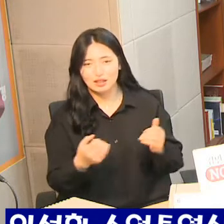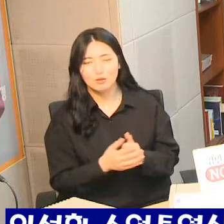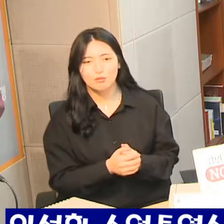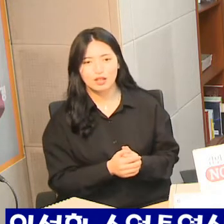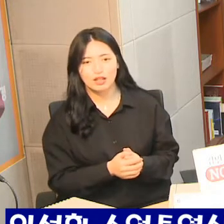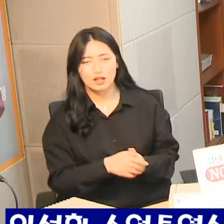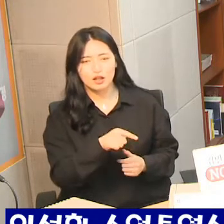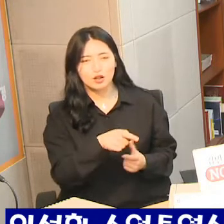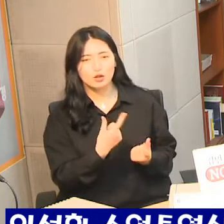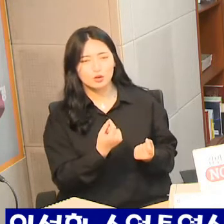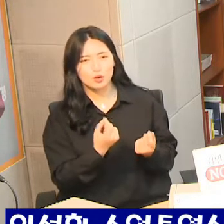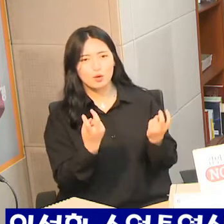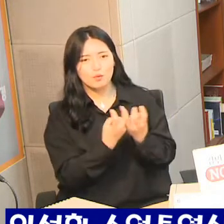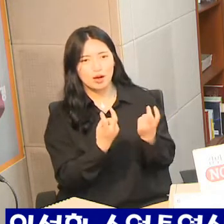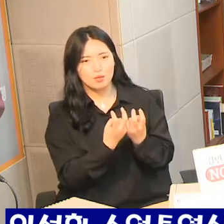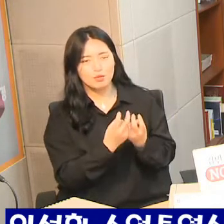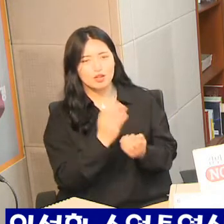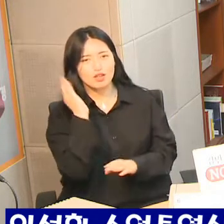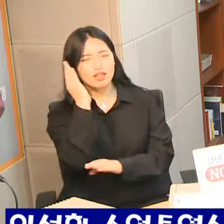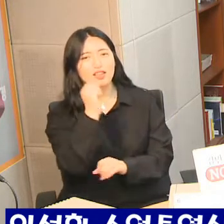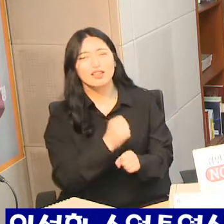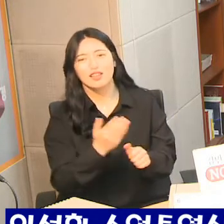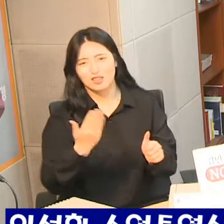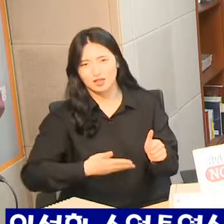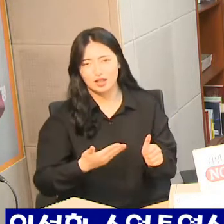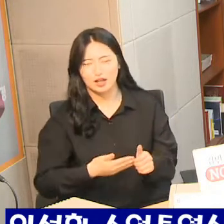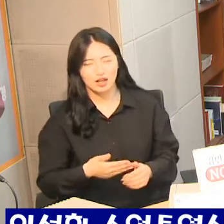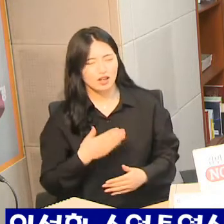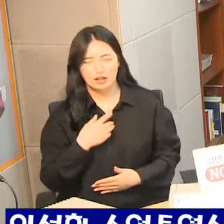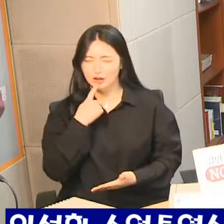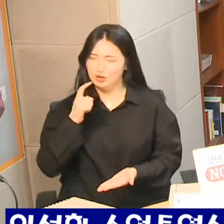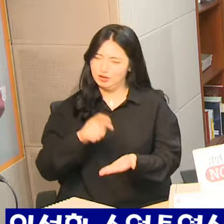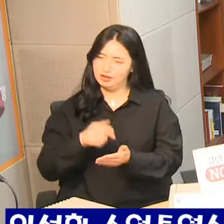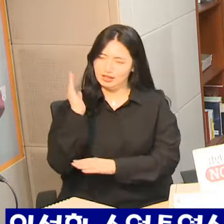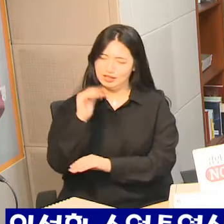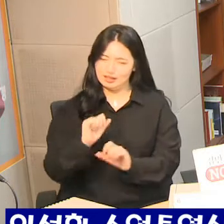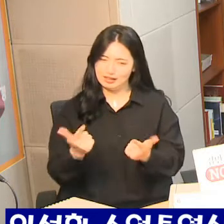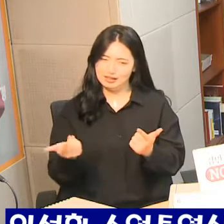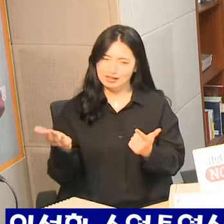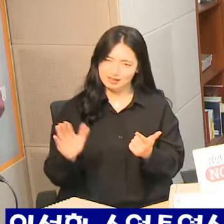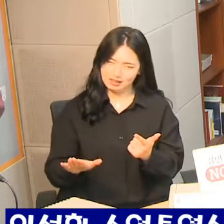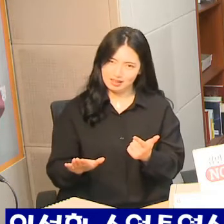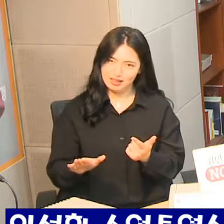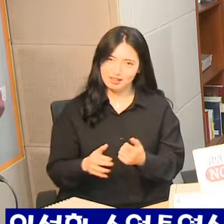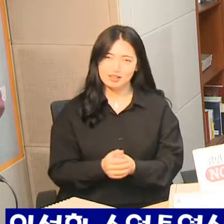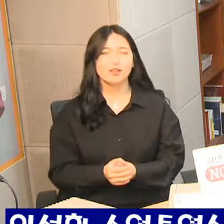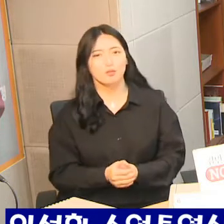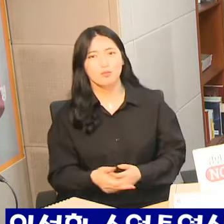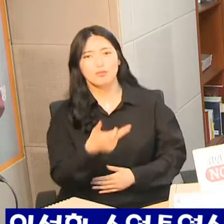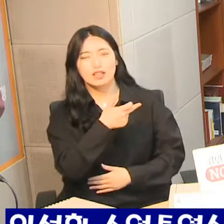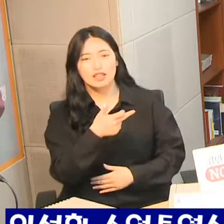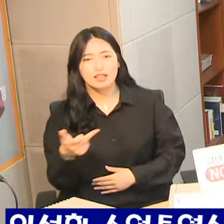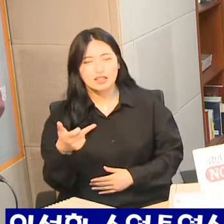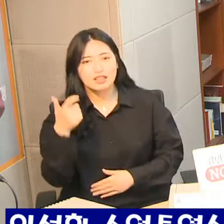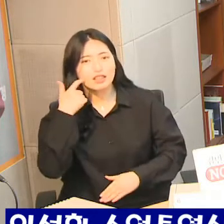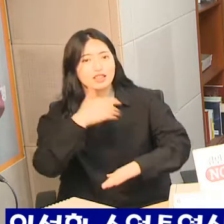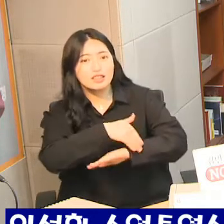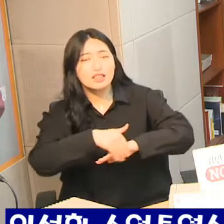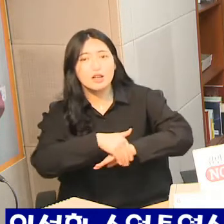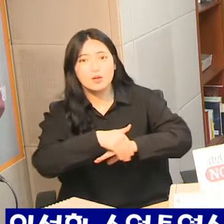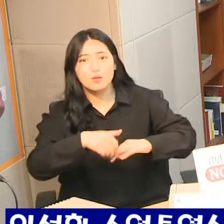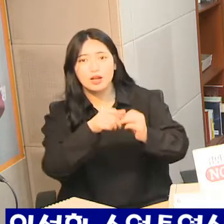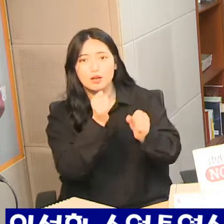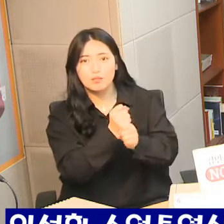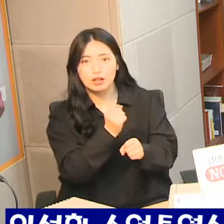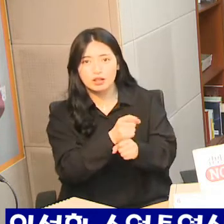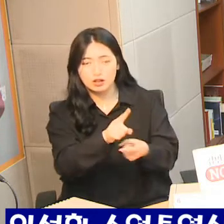또 방출해 주세요. 쉽게 풀지 않는 팁. 좀 얘기해 주세요 오늘. 네. 큰 그림 그리고 개요표 작성하는 거를